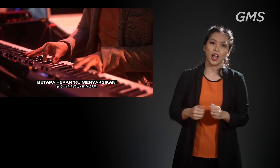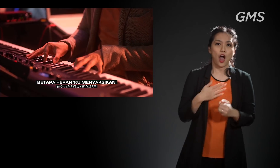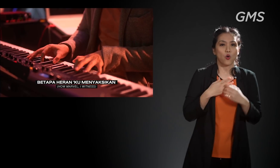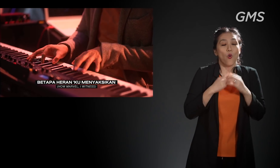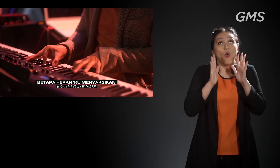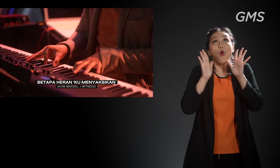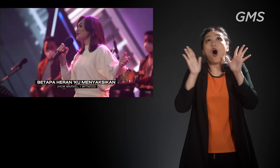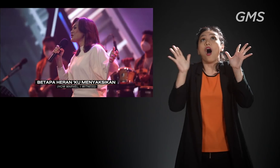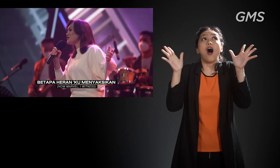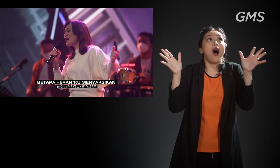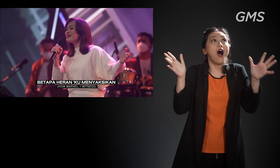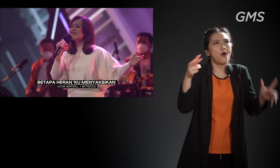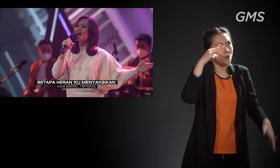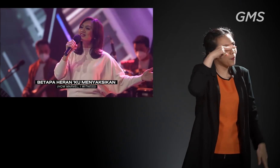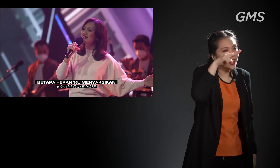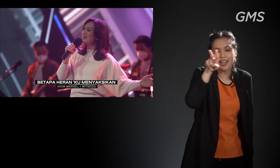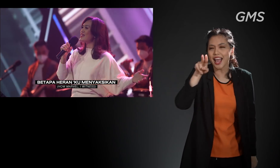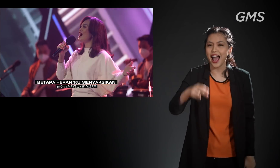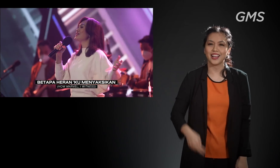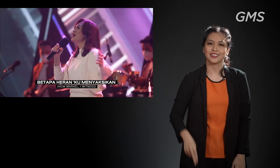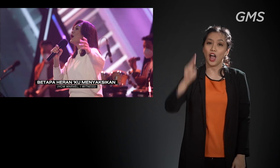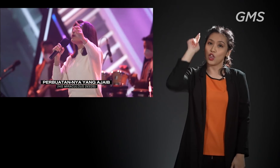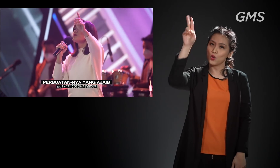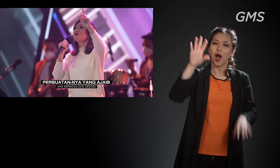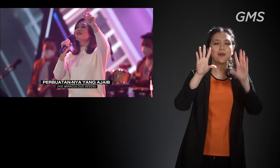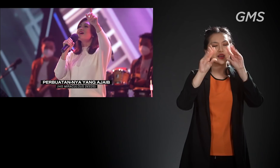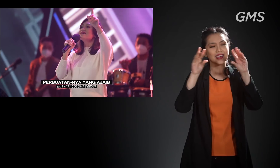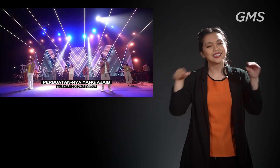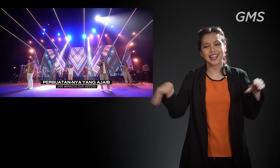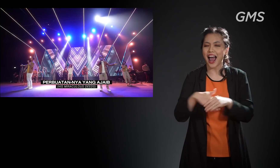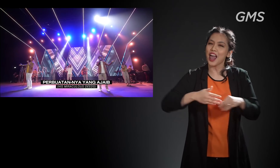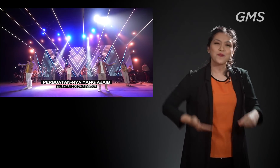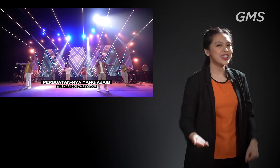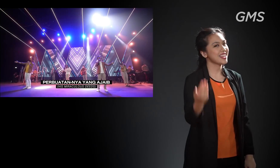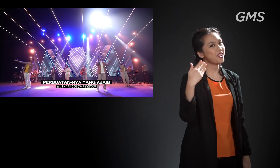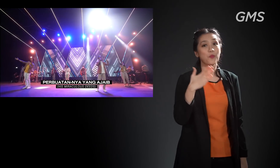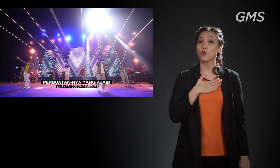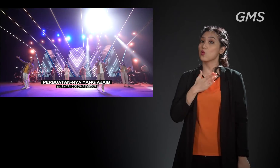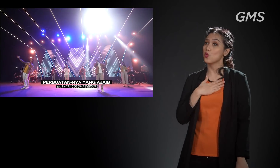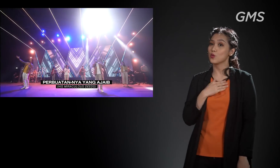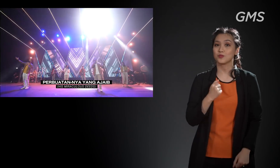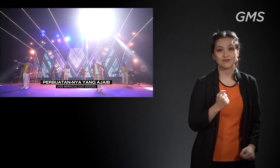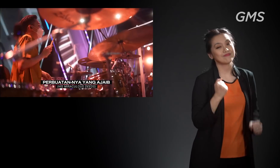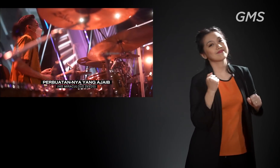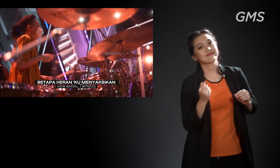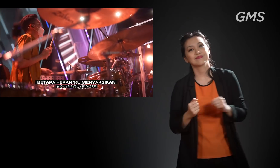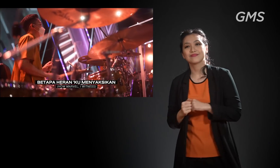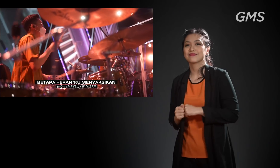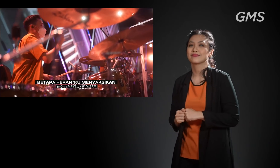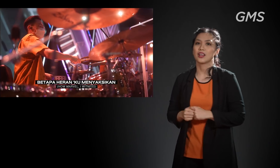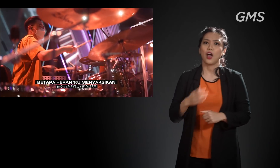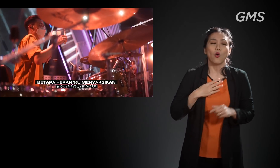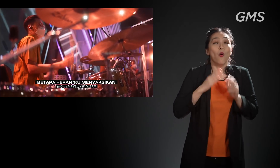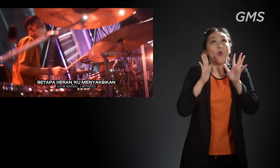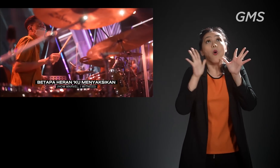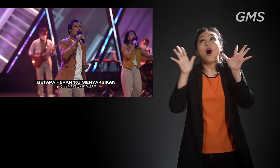Betapa heranku menyaksikan perbuatannya yang ajaib.